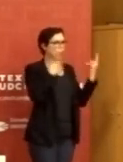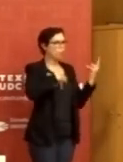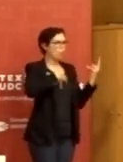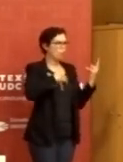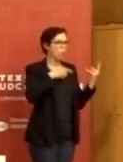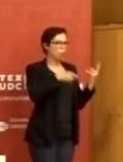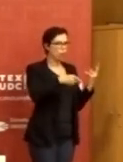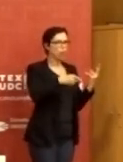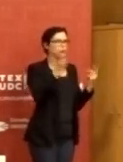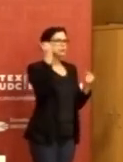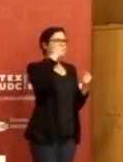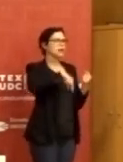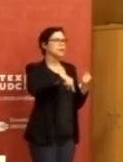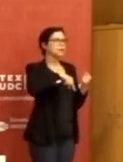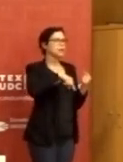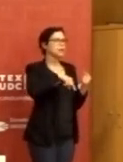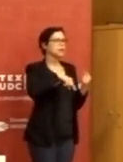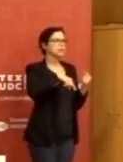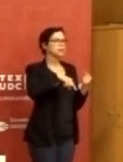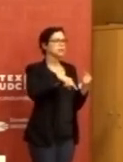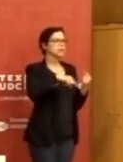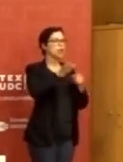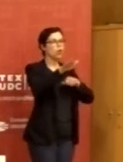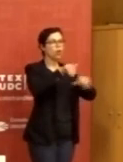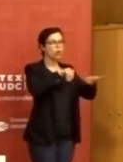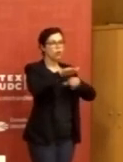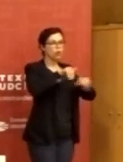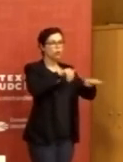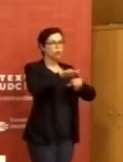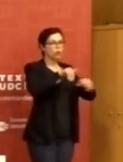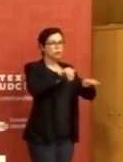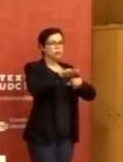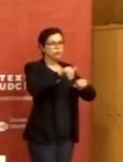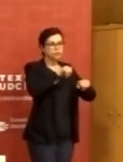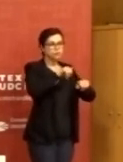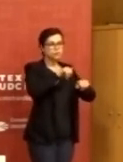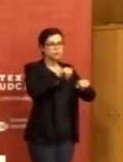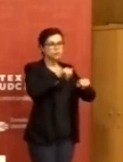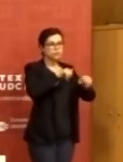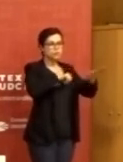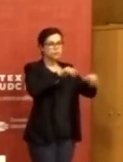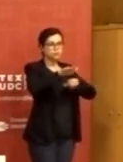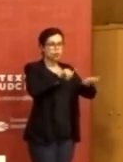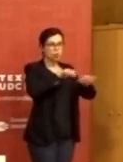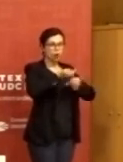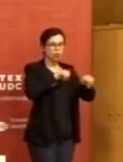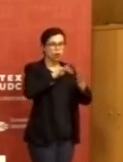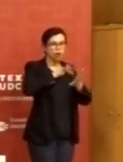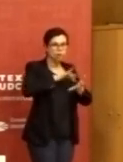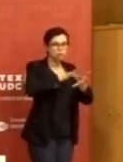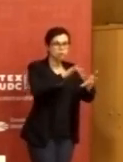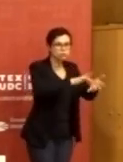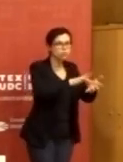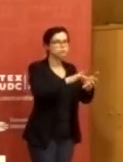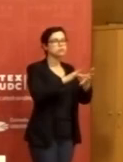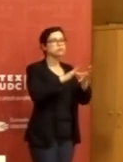pues la cuota en cada convocatoria de plazas para el